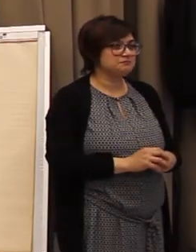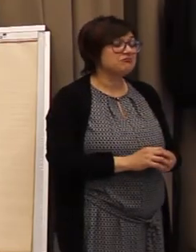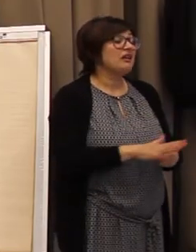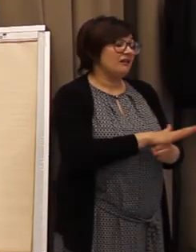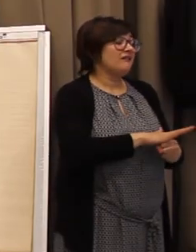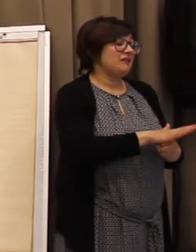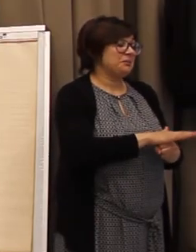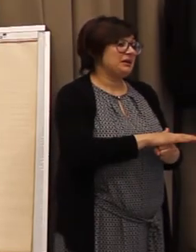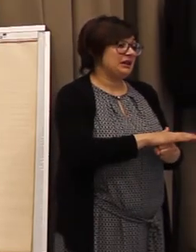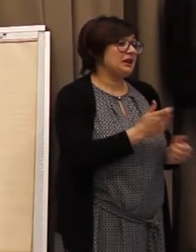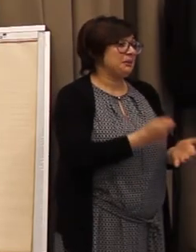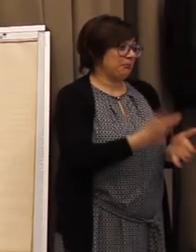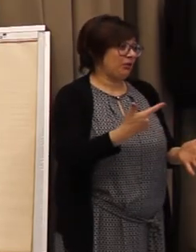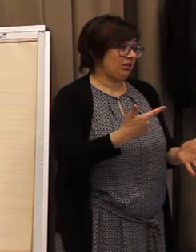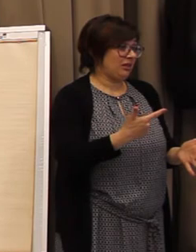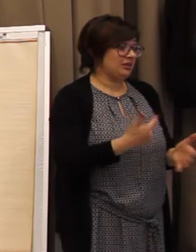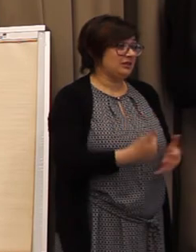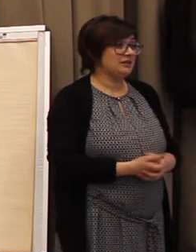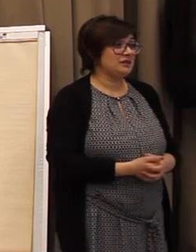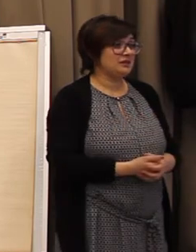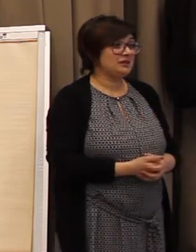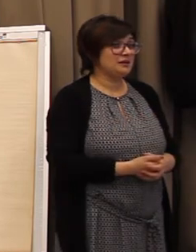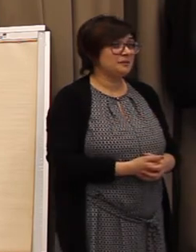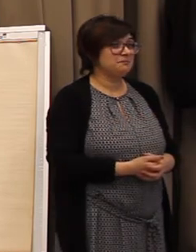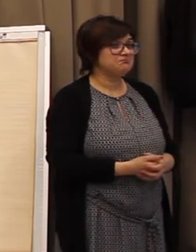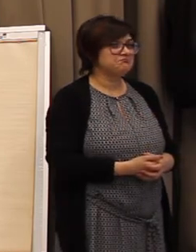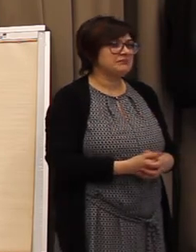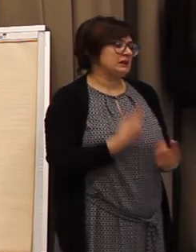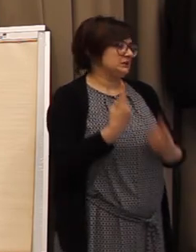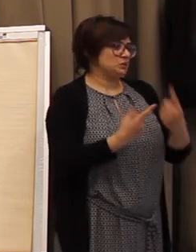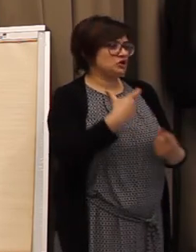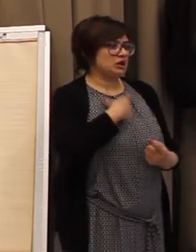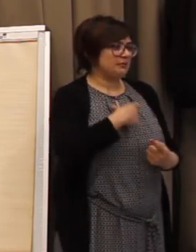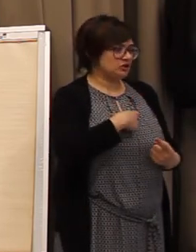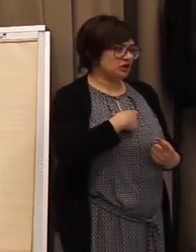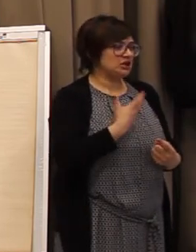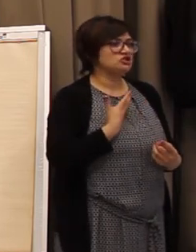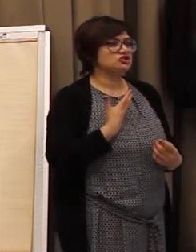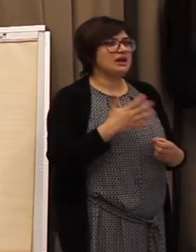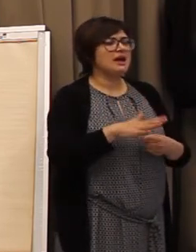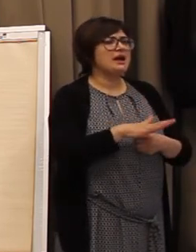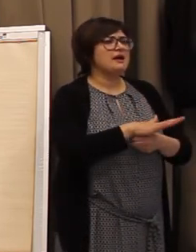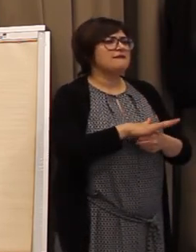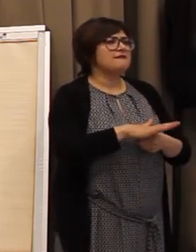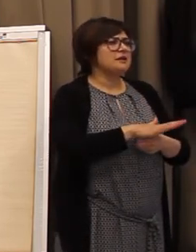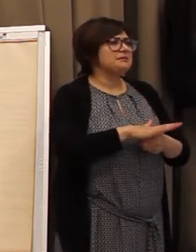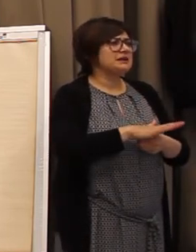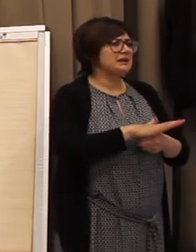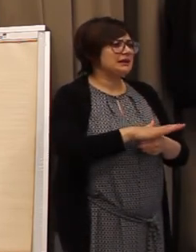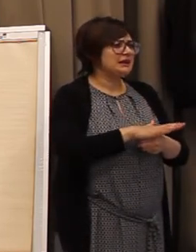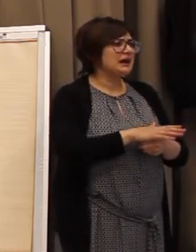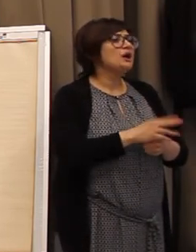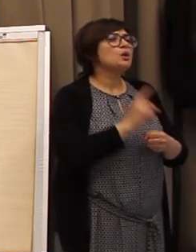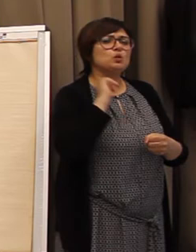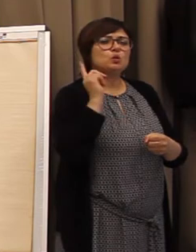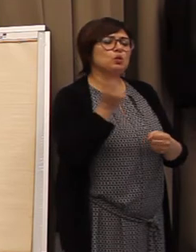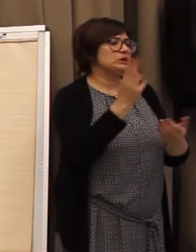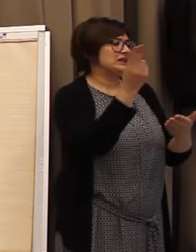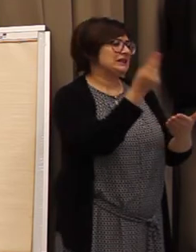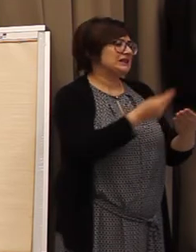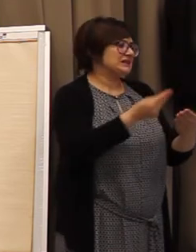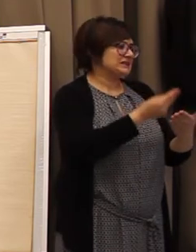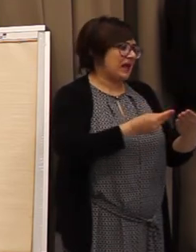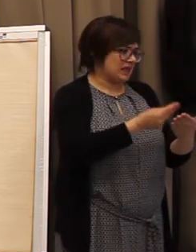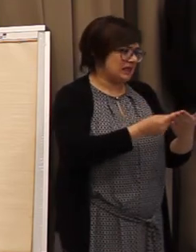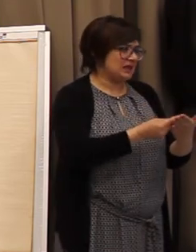importante. La famiglia è importantissima. Nel mio caso è una famiglia di dibujante. Nel caso suo una famiglia di illustratori, di disegnatori.